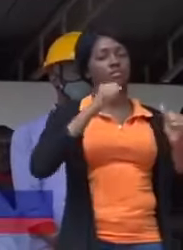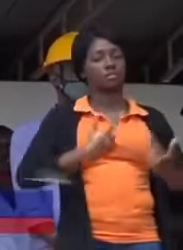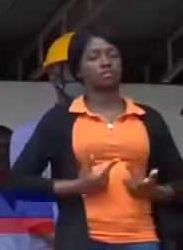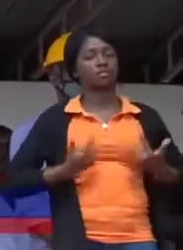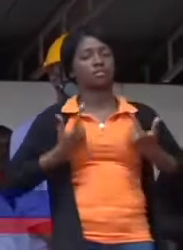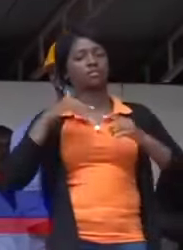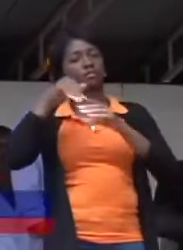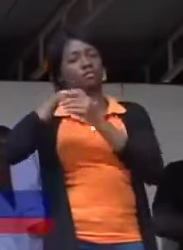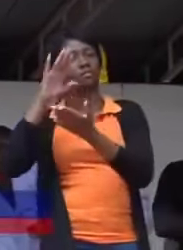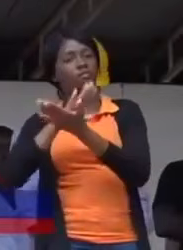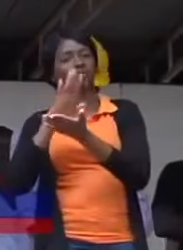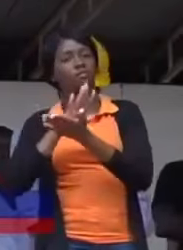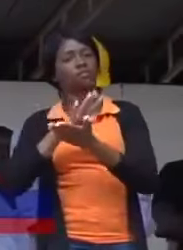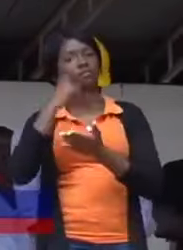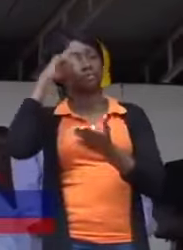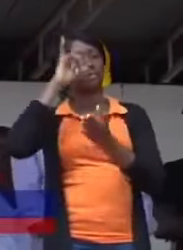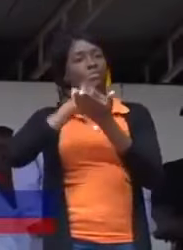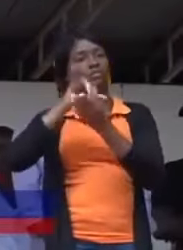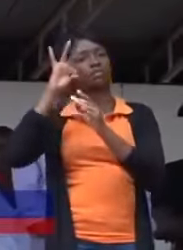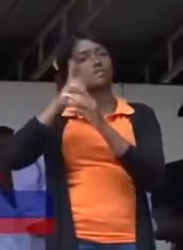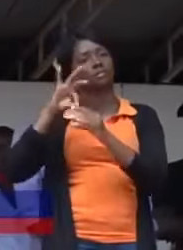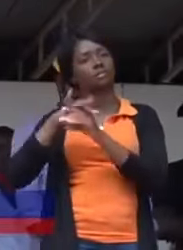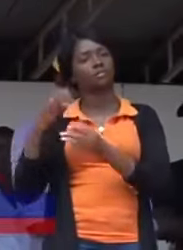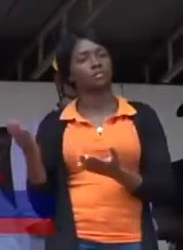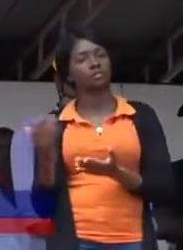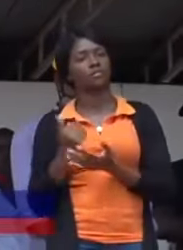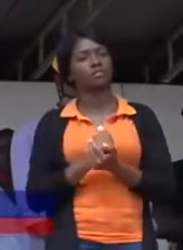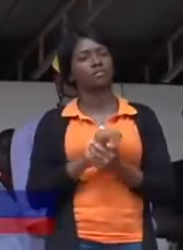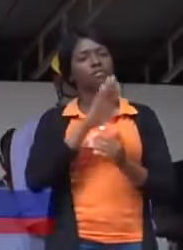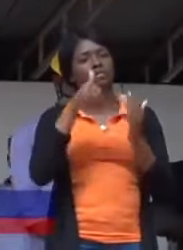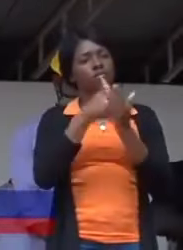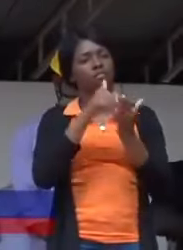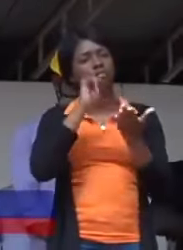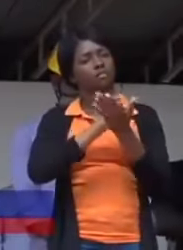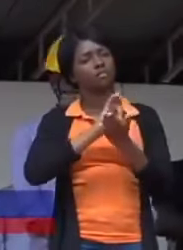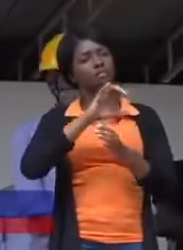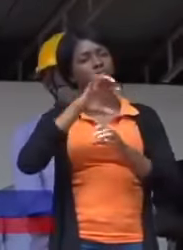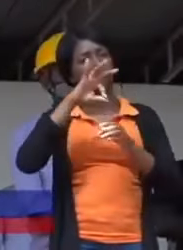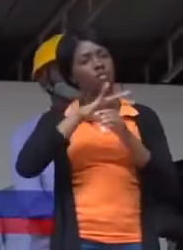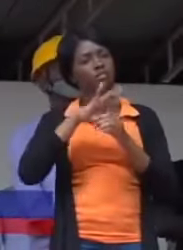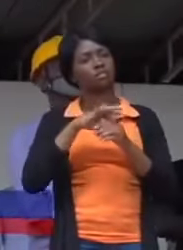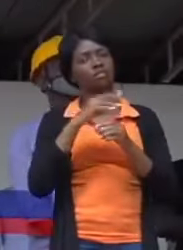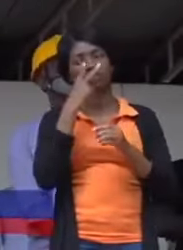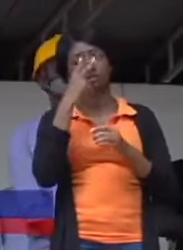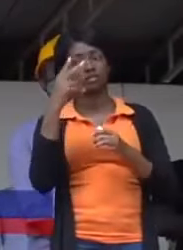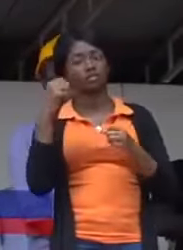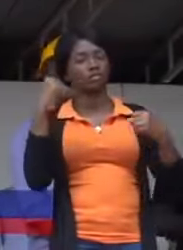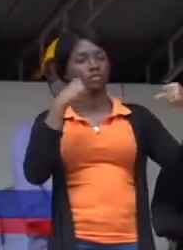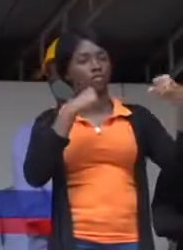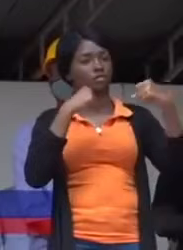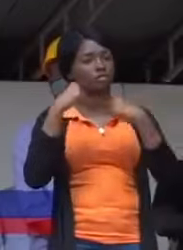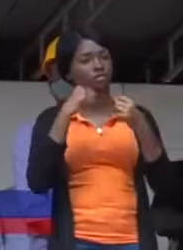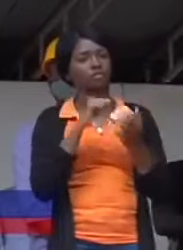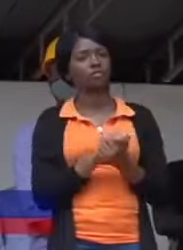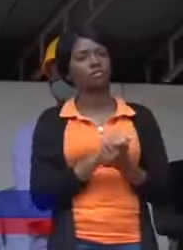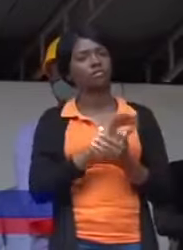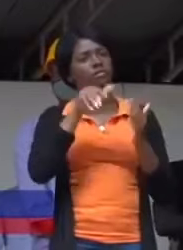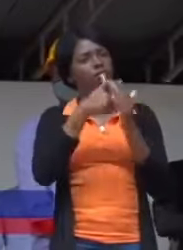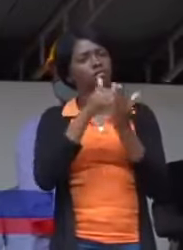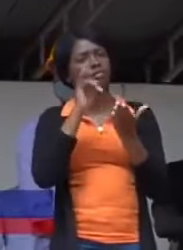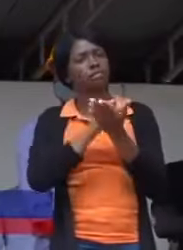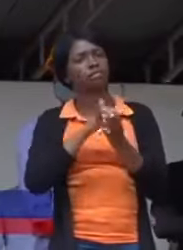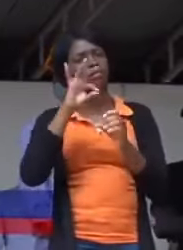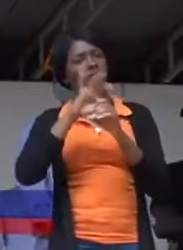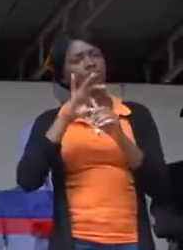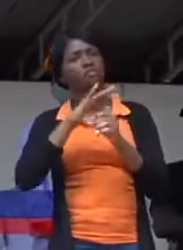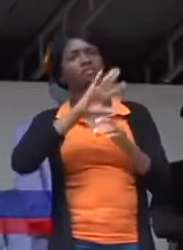nord. C'est pour ça que nous devons tout ça nous devons et c'est pour ça nous avons bataille pété à tout. Parce que tout ça nous devons